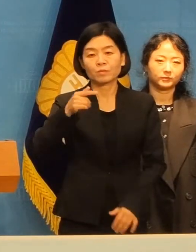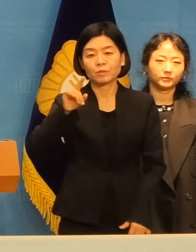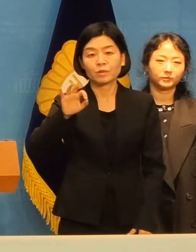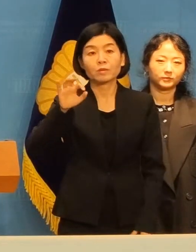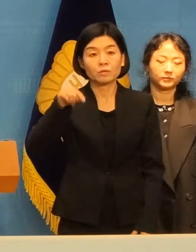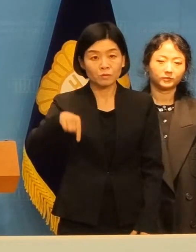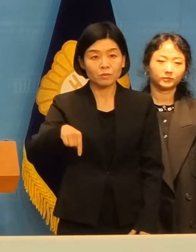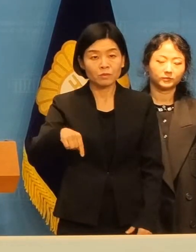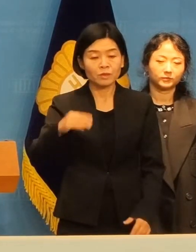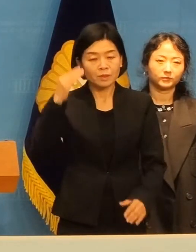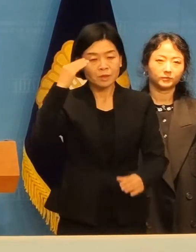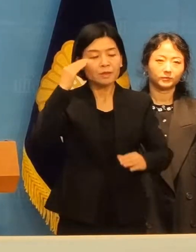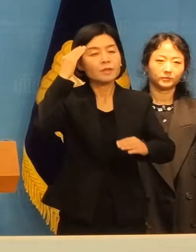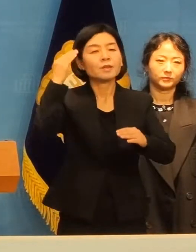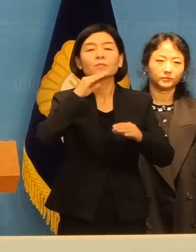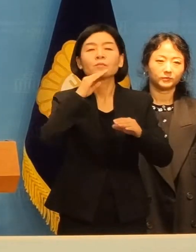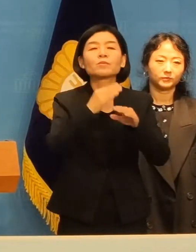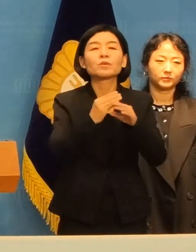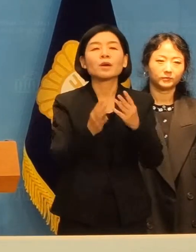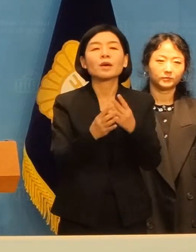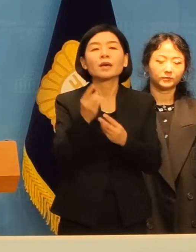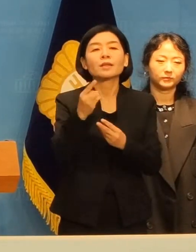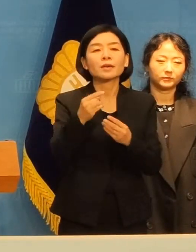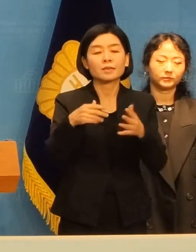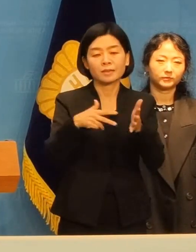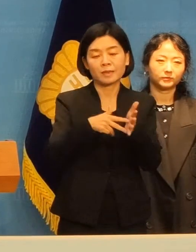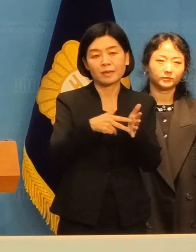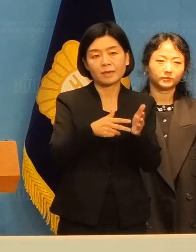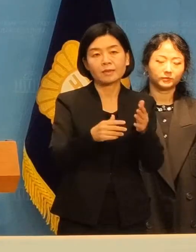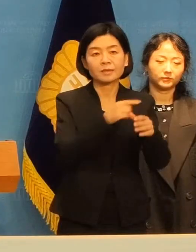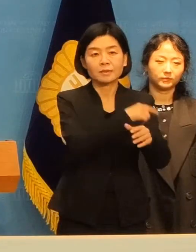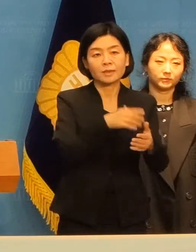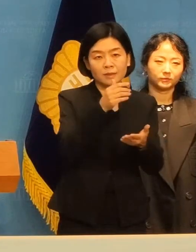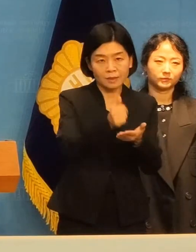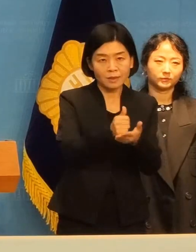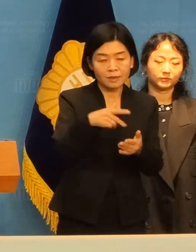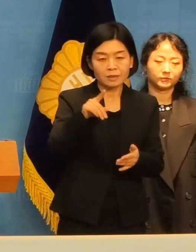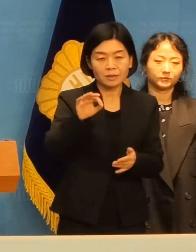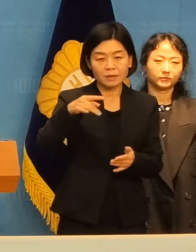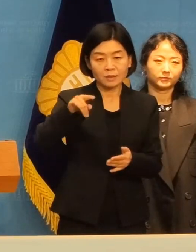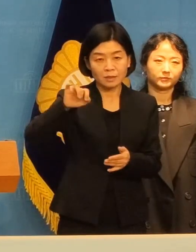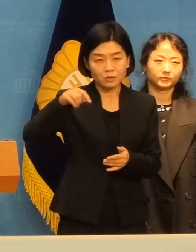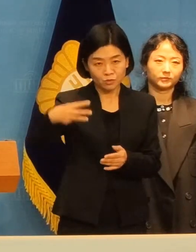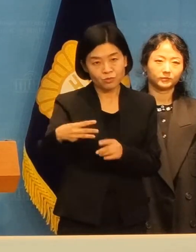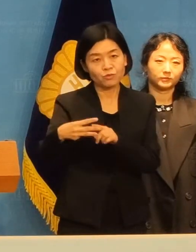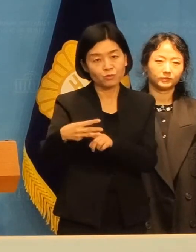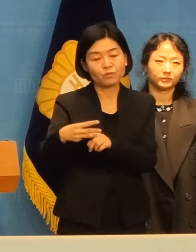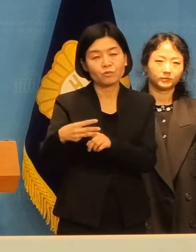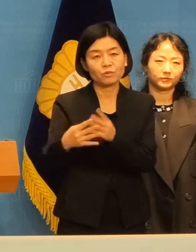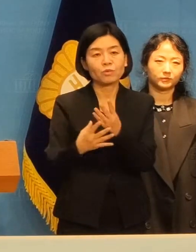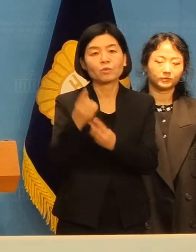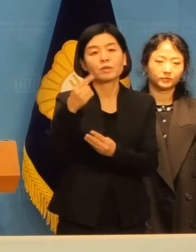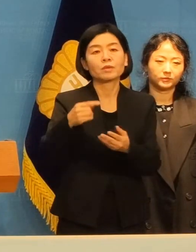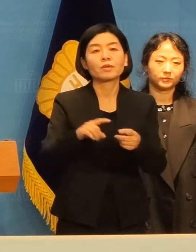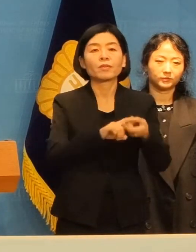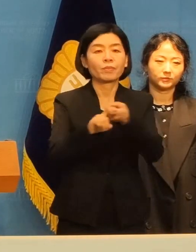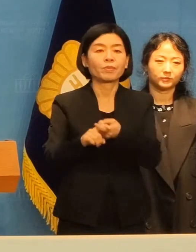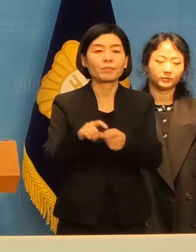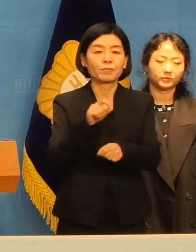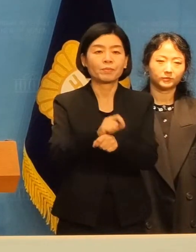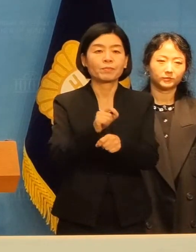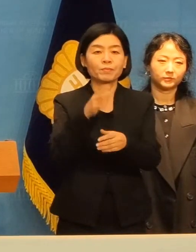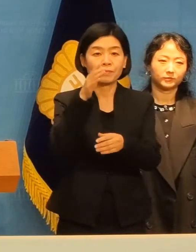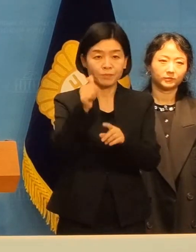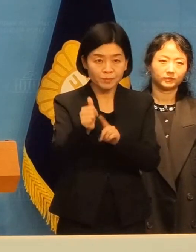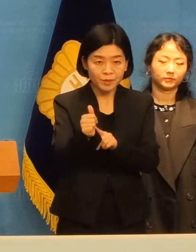남북하나재단 전 이사장님, 장세율 결해월 통일연대 사무국장님, 이병림